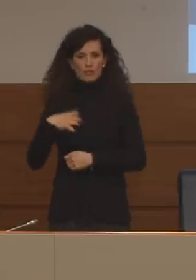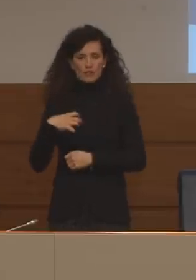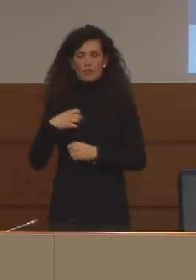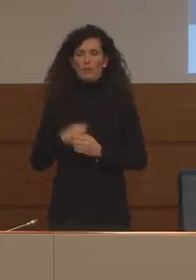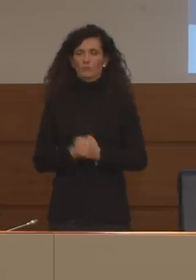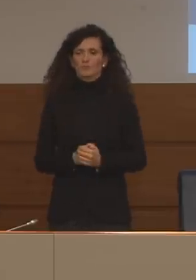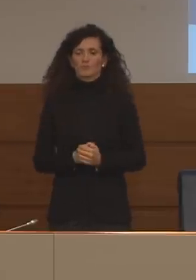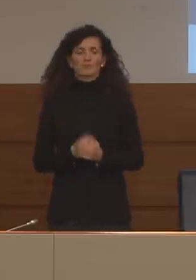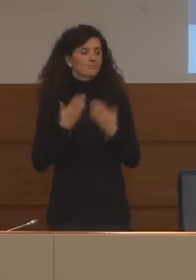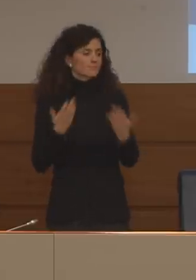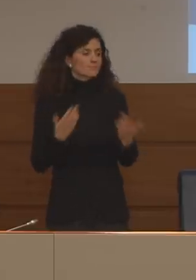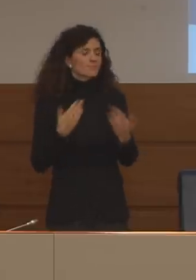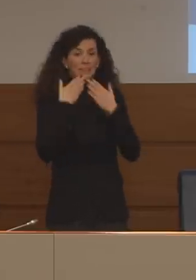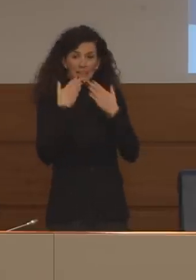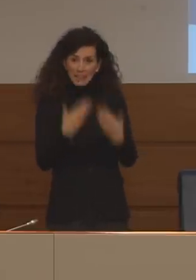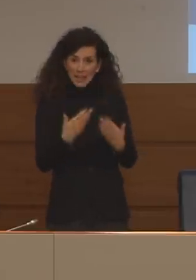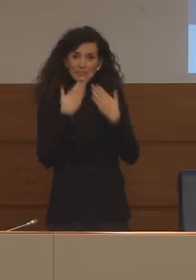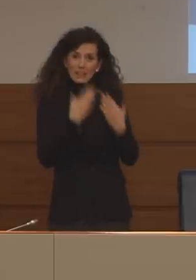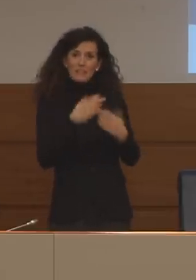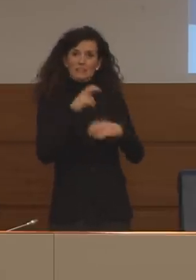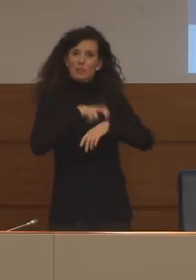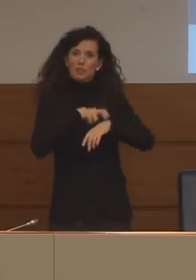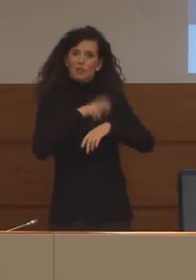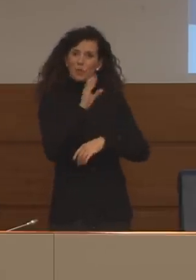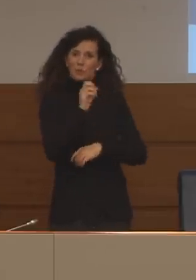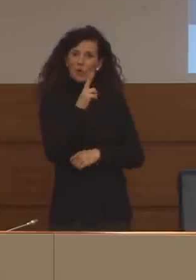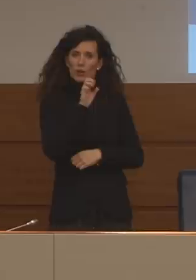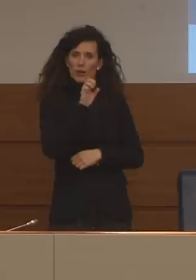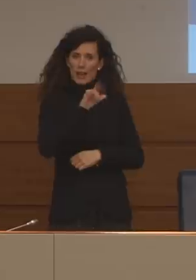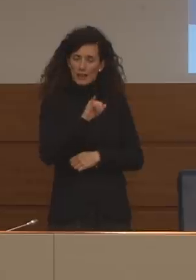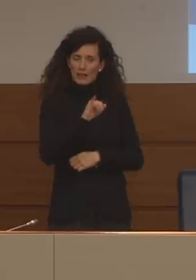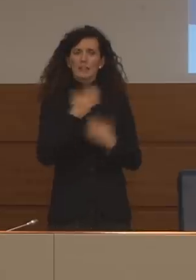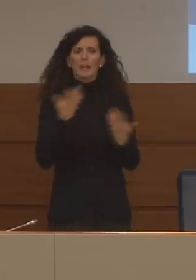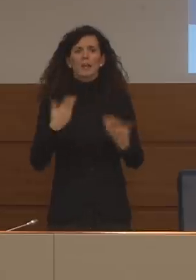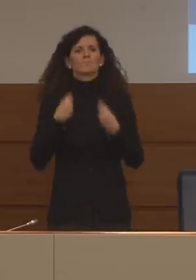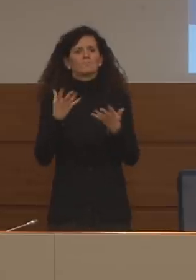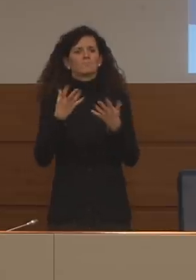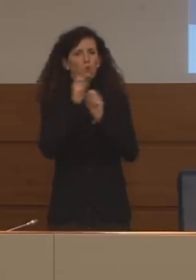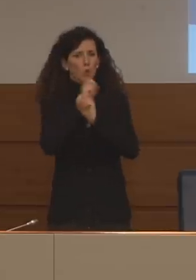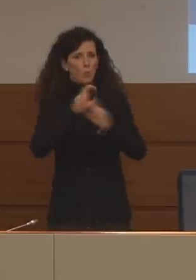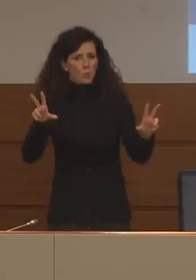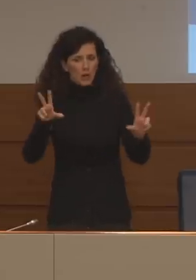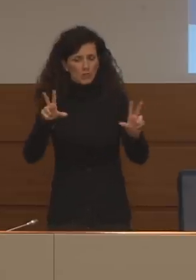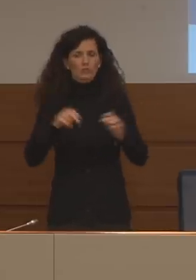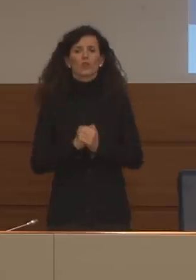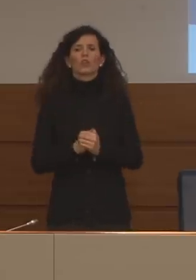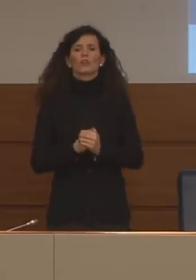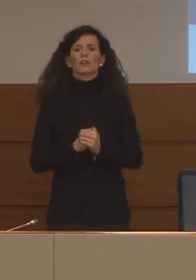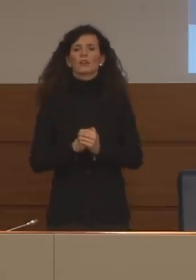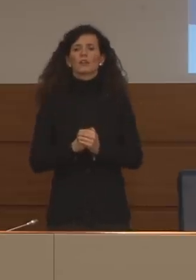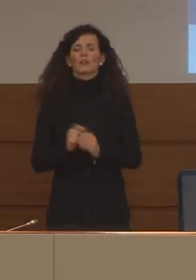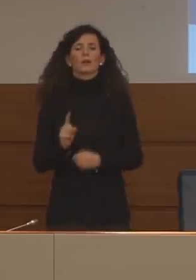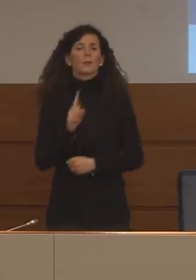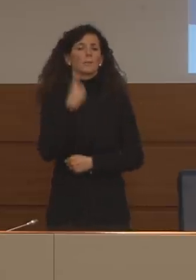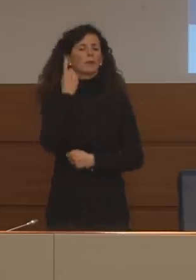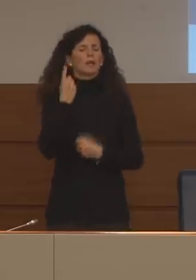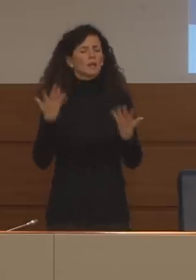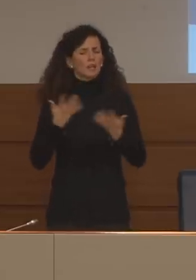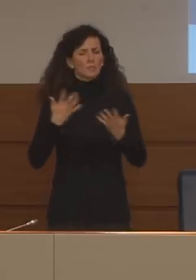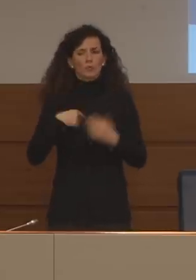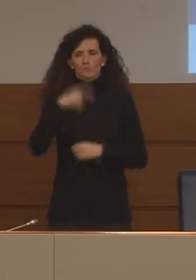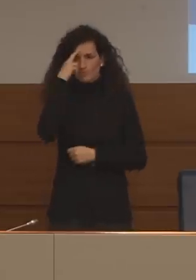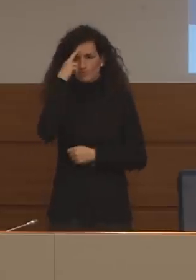grazie grazie a tor borrelli alcune comunicazioni alla prima vorrei ricordare a tutti